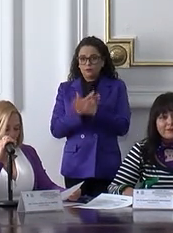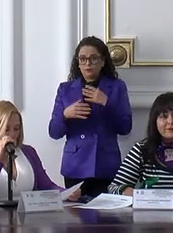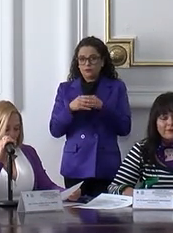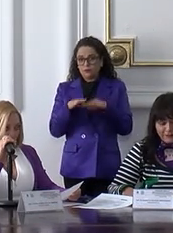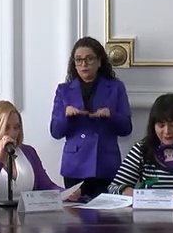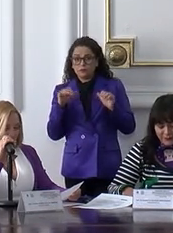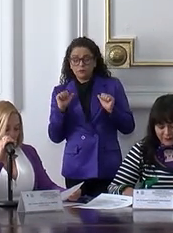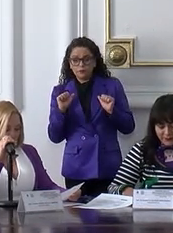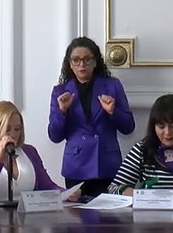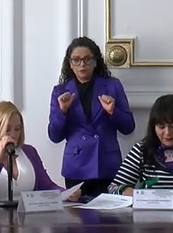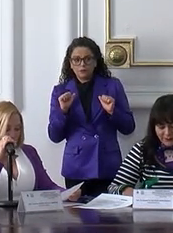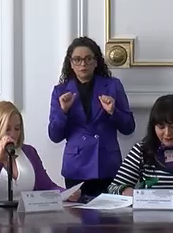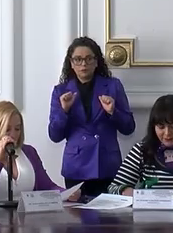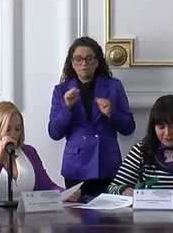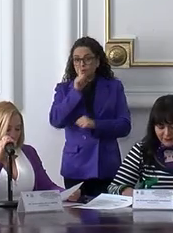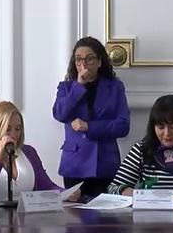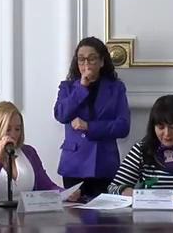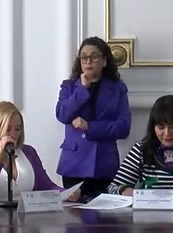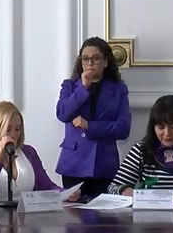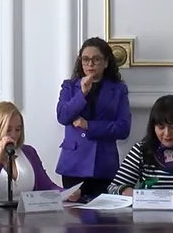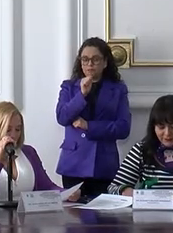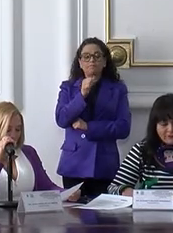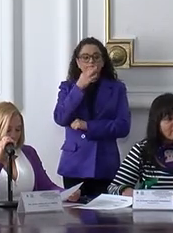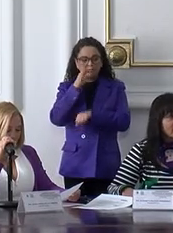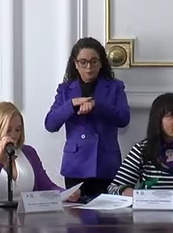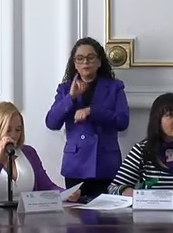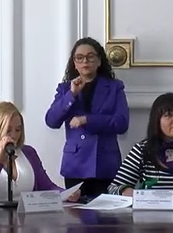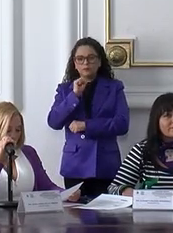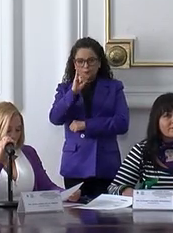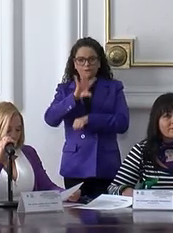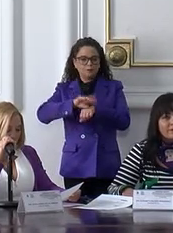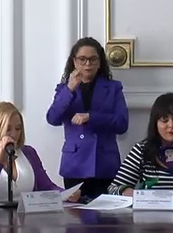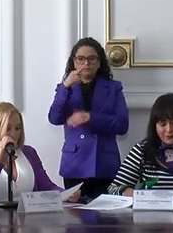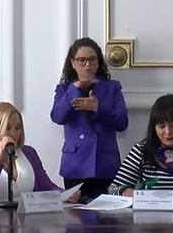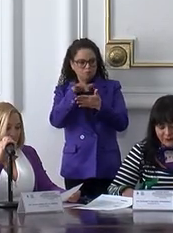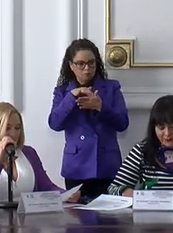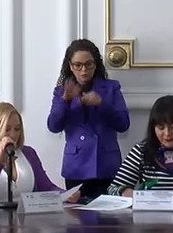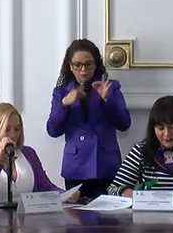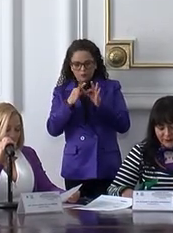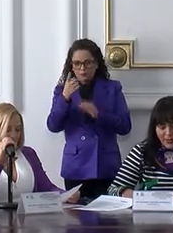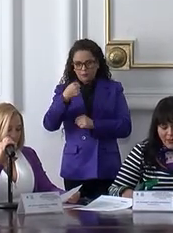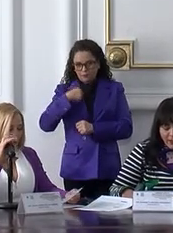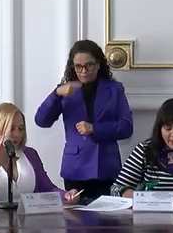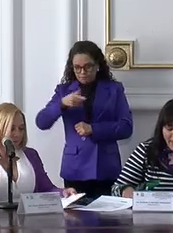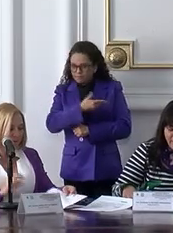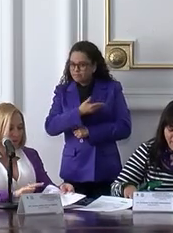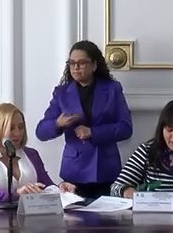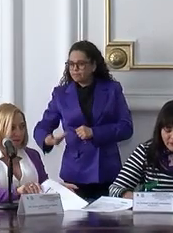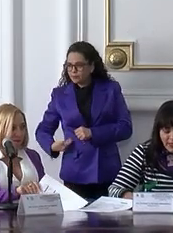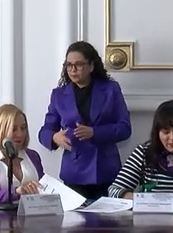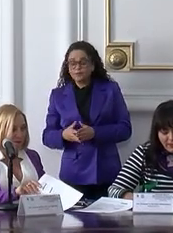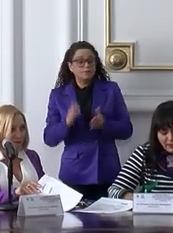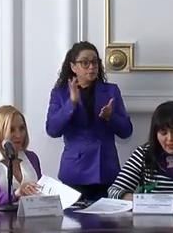Abstenciones. Se dispensa su lectura. Cumplida su instrucción, diputada presidenta.